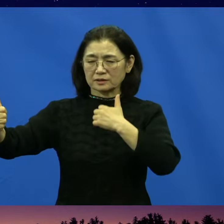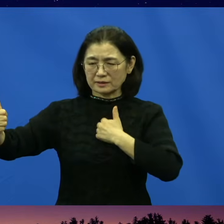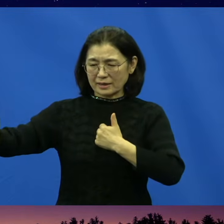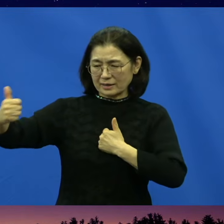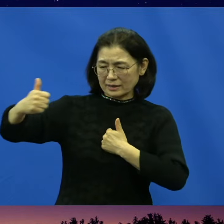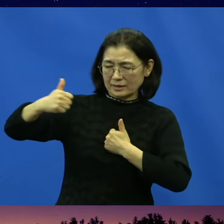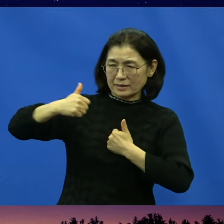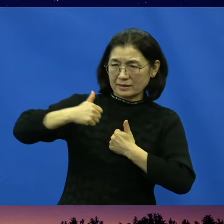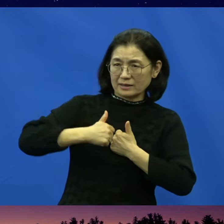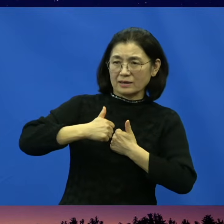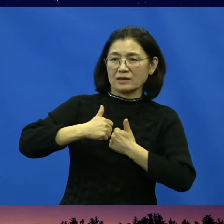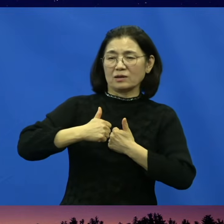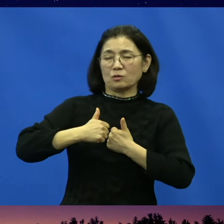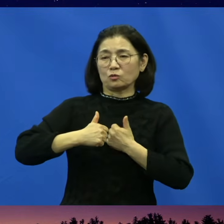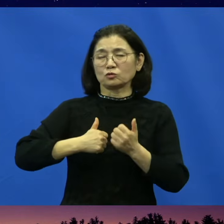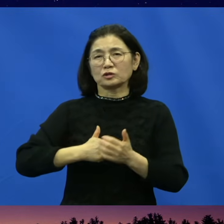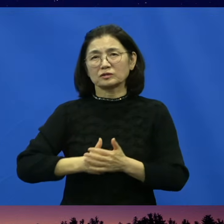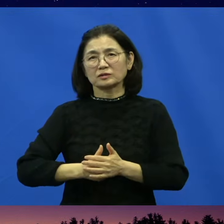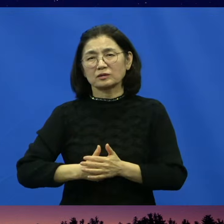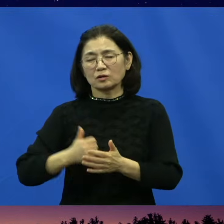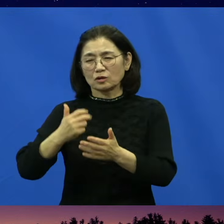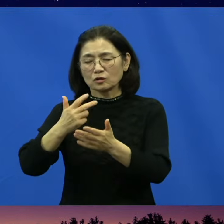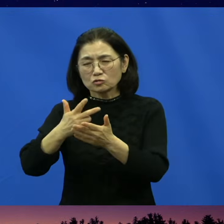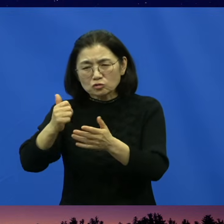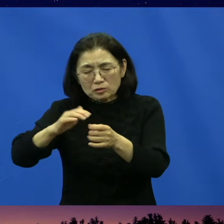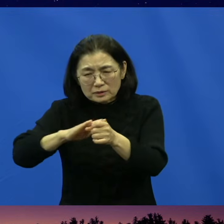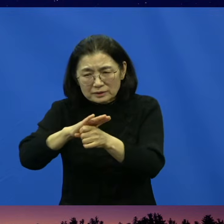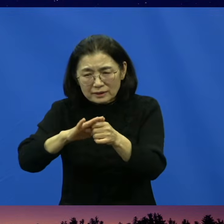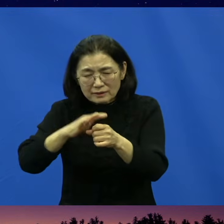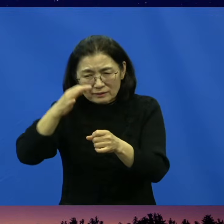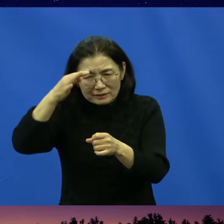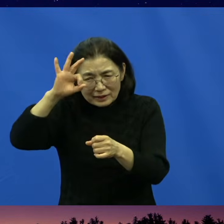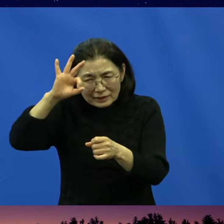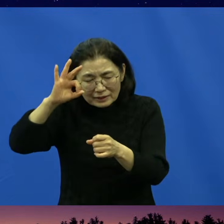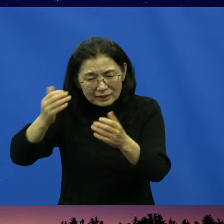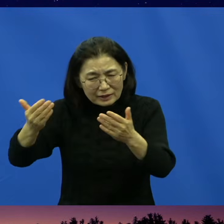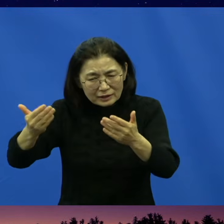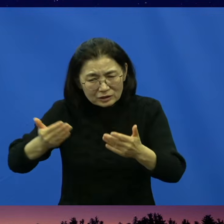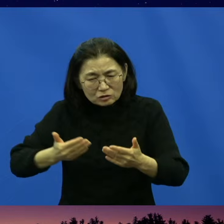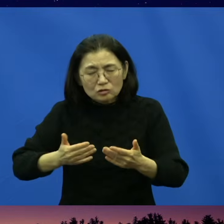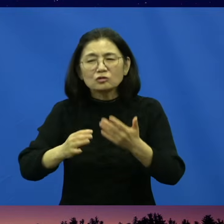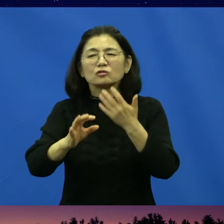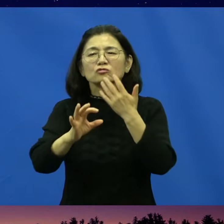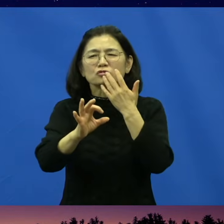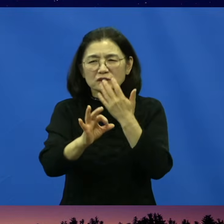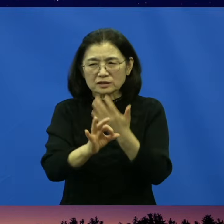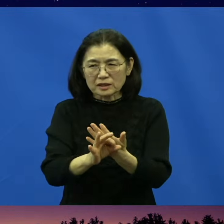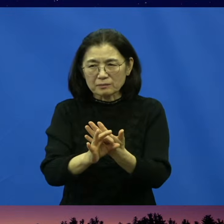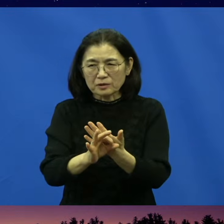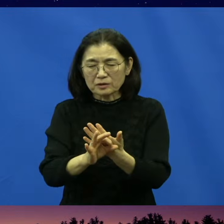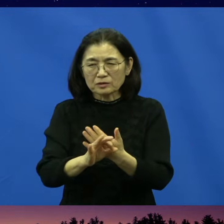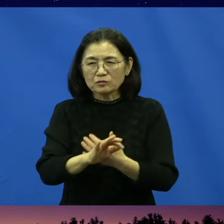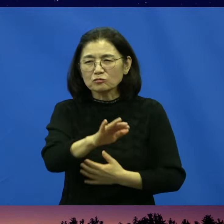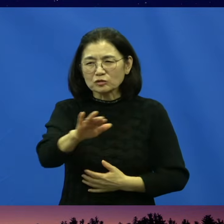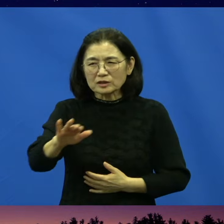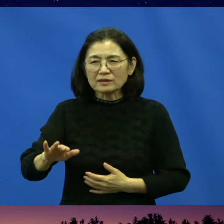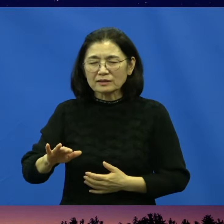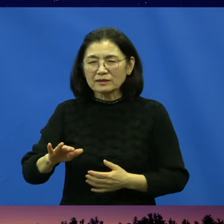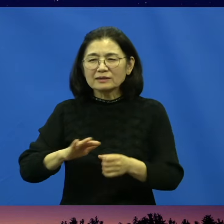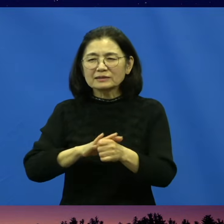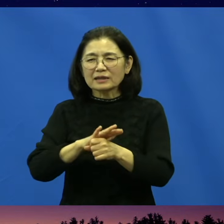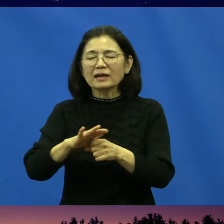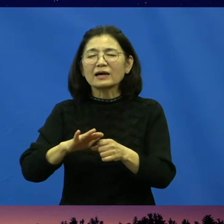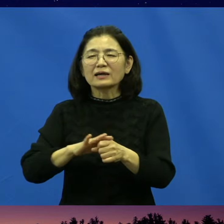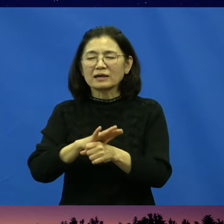그래서 주님이 나에게 오셔서 그 사랑을 깨닫게 하신다면 우리는 그렇게 살 수 있다는 것입니다.